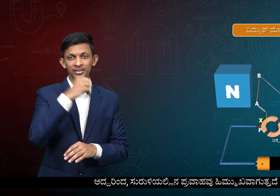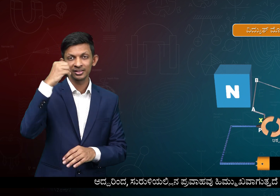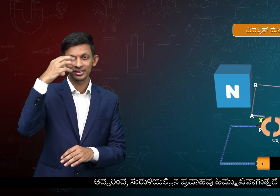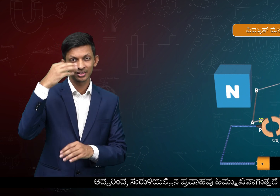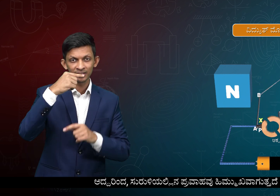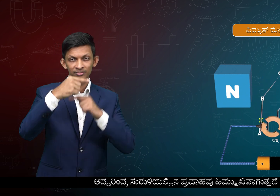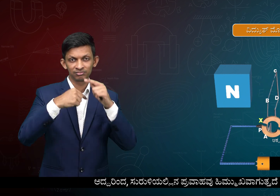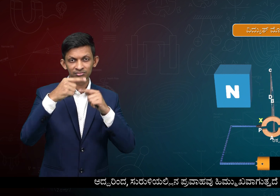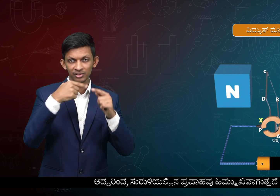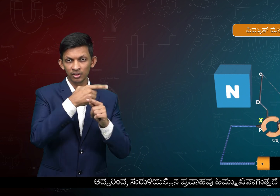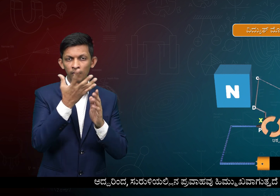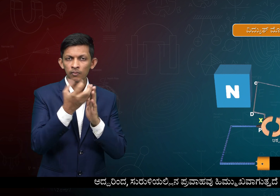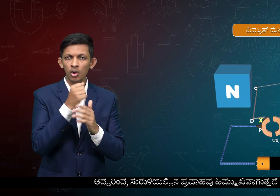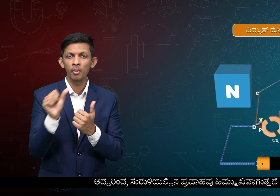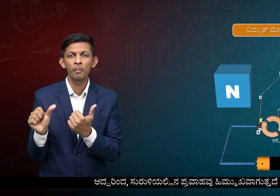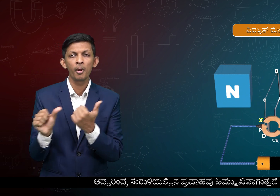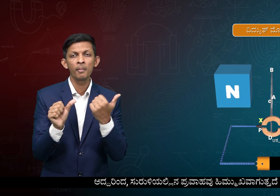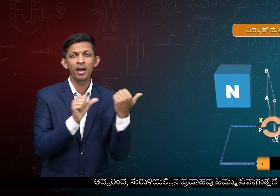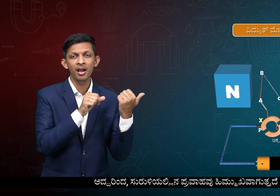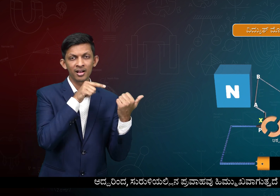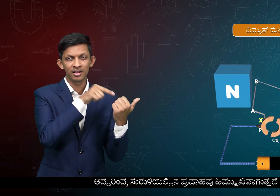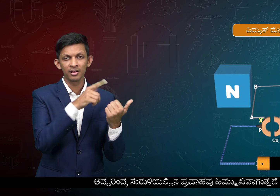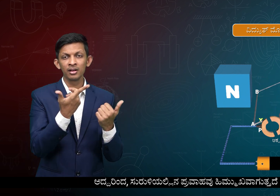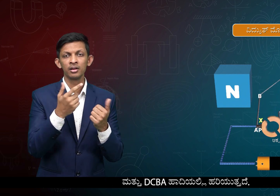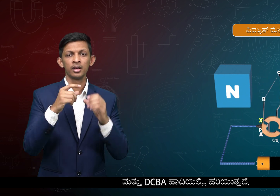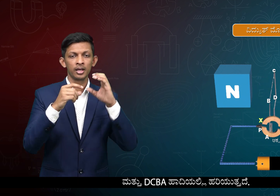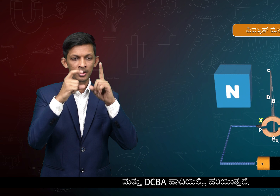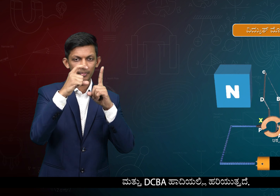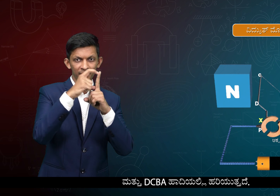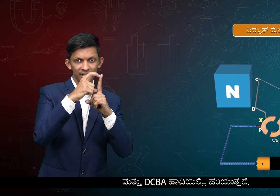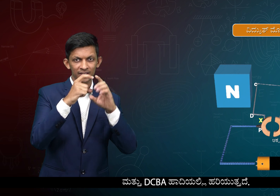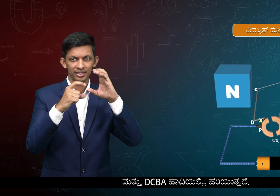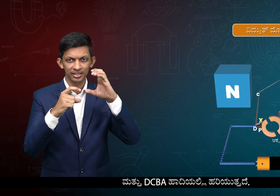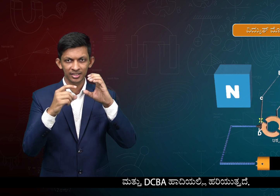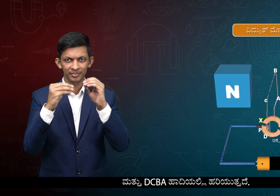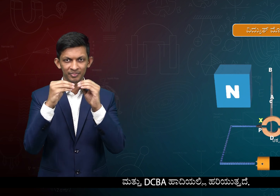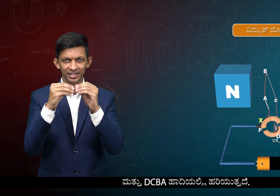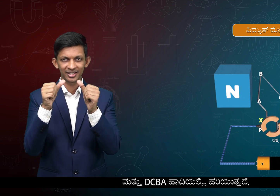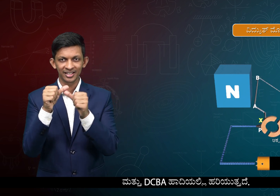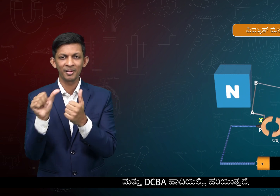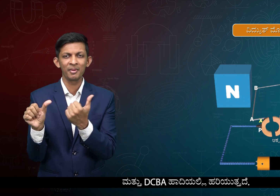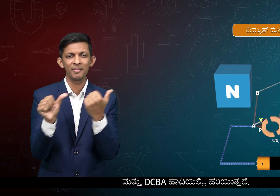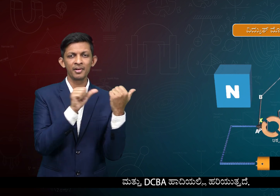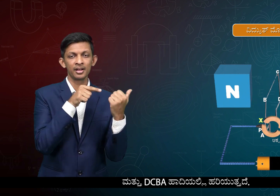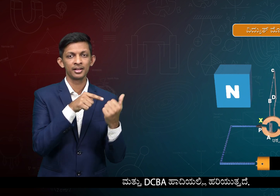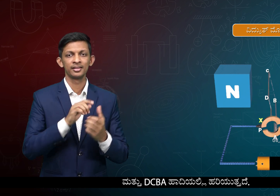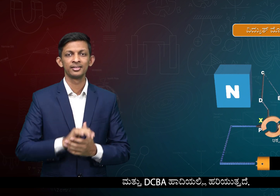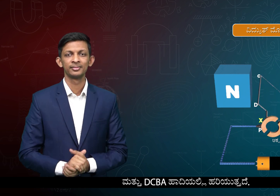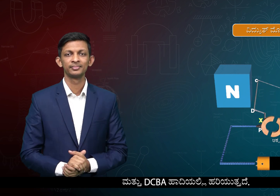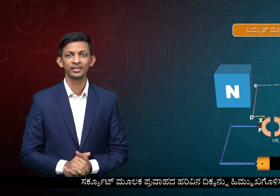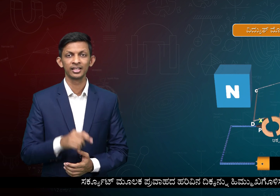ಆದ್ದರಿಂದ ಸುರುಳಿಯಲ್ಲಿನ ಪ್ರವಾಹವು ಹಿಮ್ಮುಖವಾಗಿರುತ್ತದೆ ಮತ್ತು DCBA ಹಾದಿಯಲ್ಲಿ